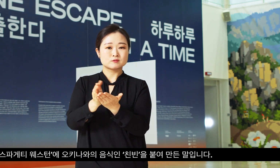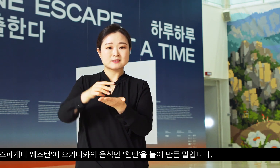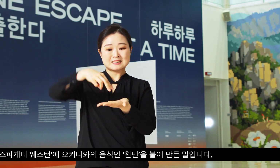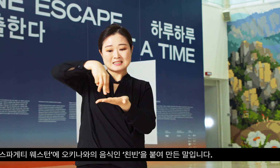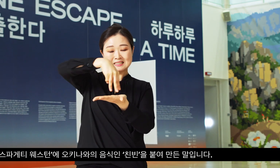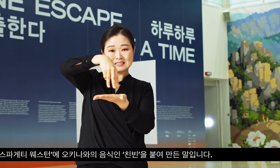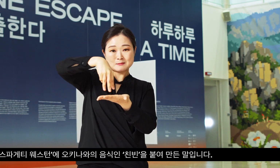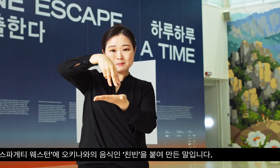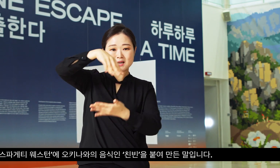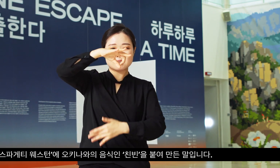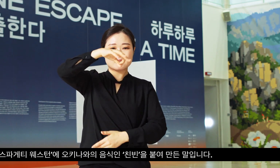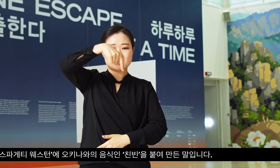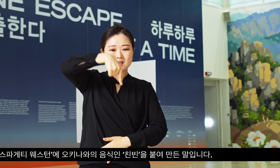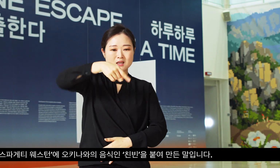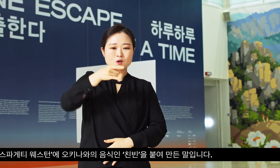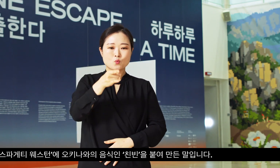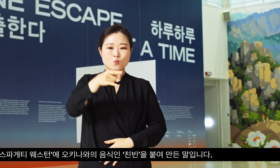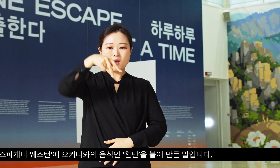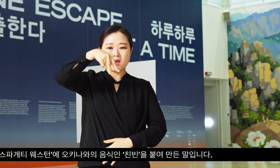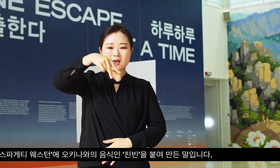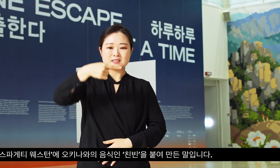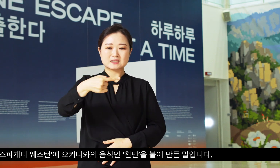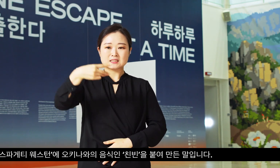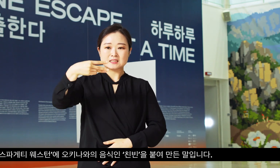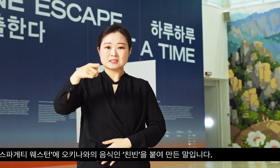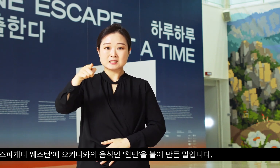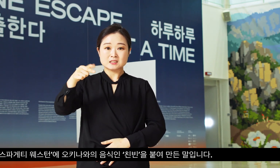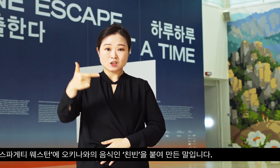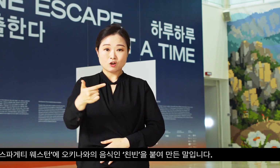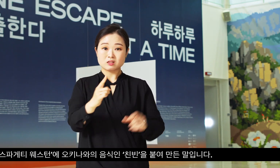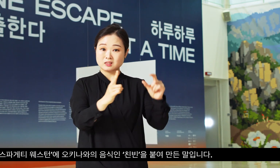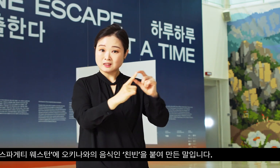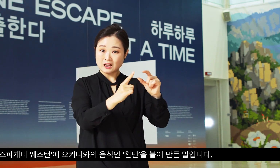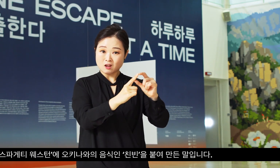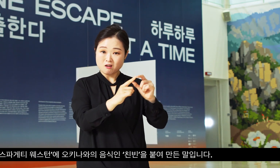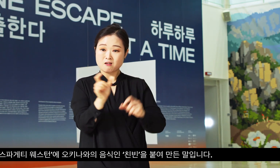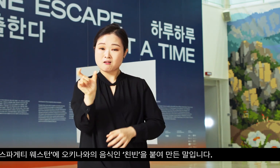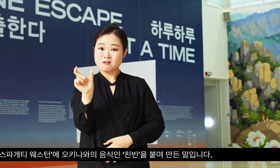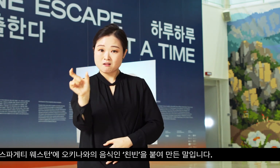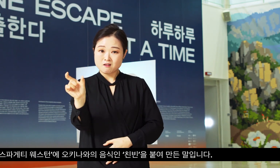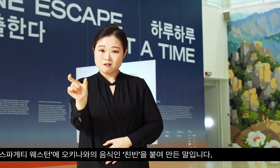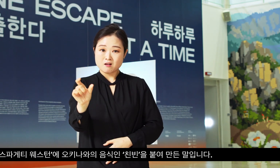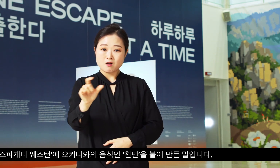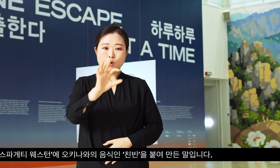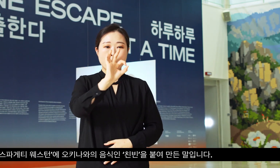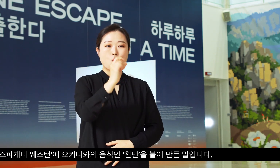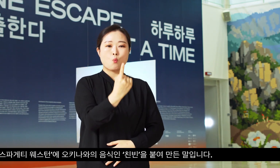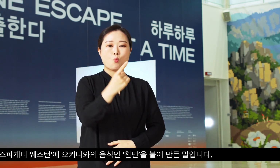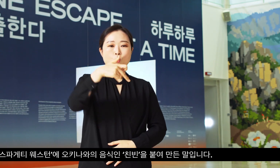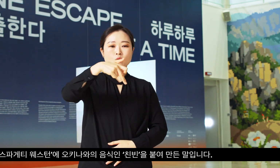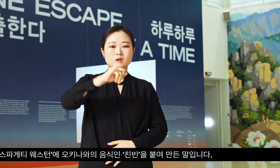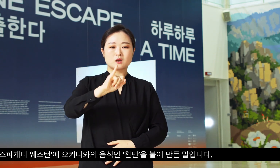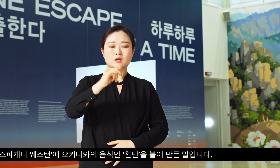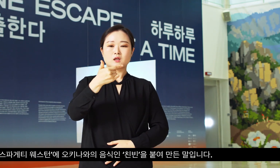스파게티 웨스턴의 오키나와의 음식인 친빈을 붙여 만든 말입니다.